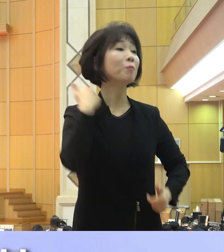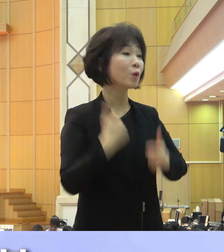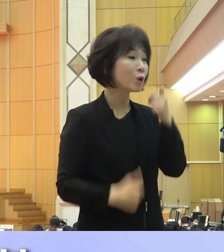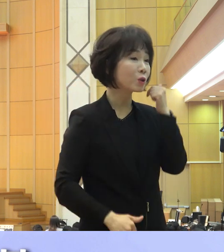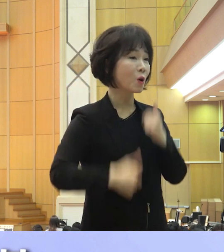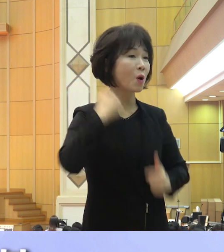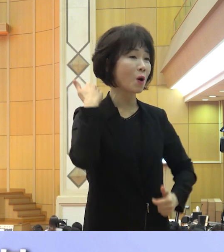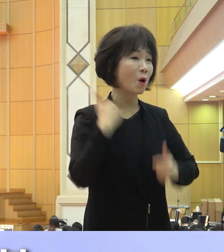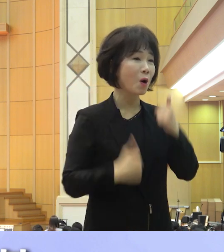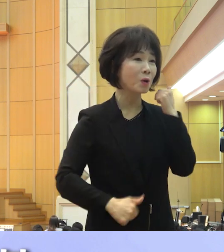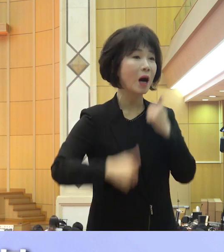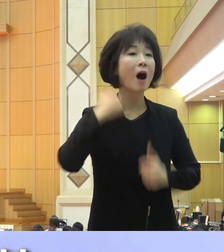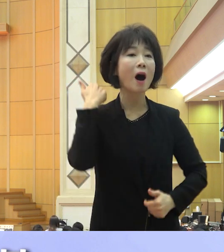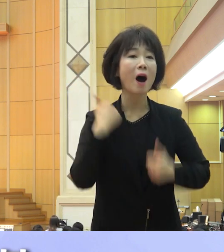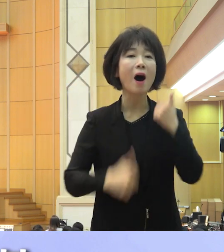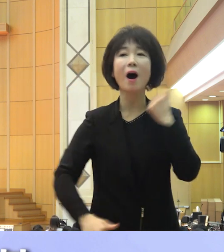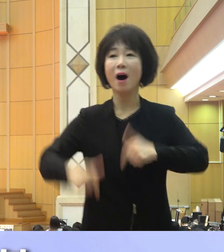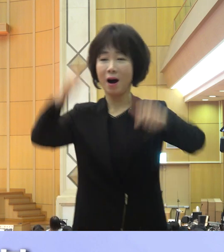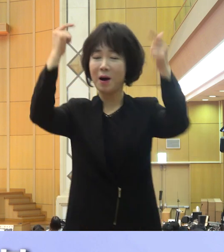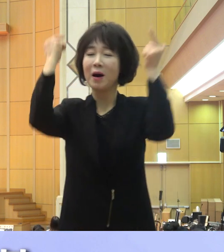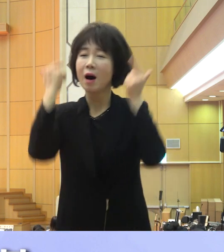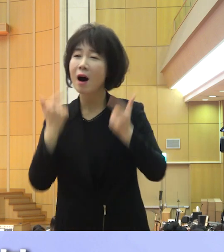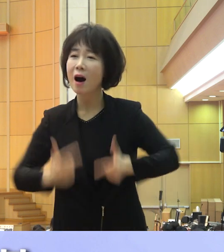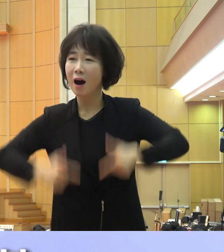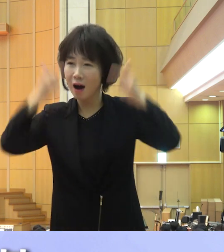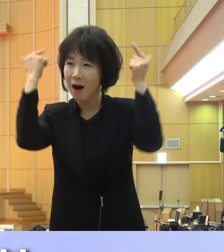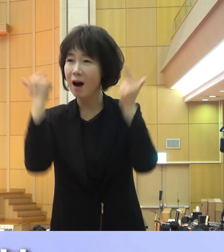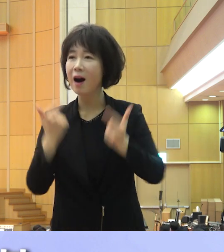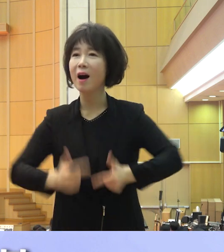기쁘고 기쁘도다.